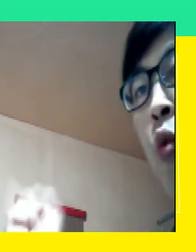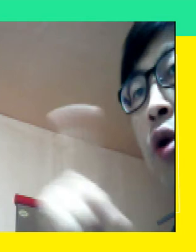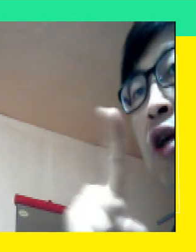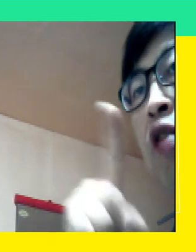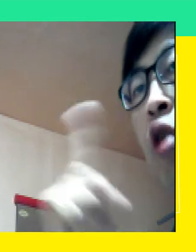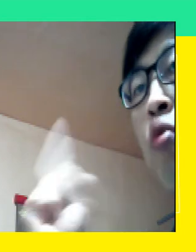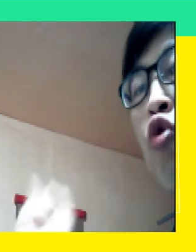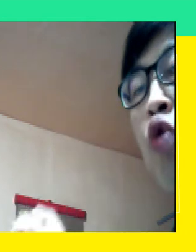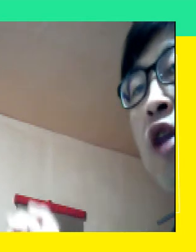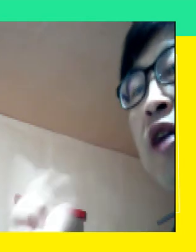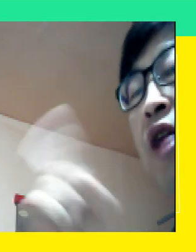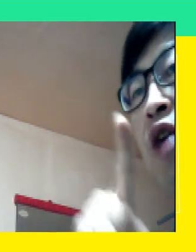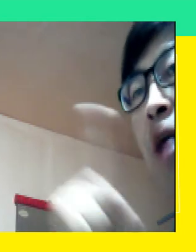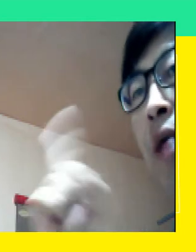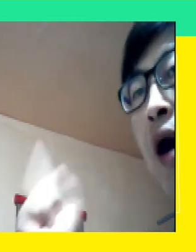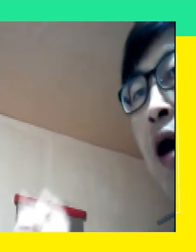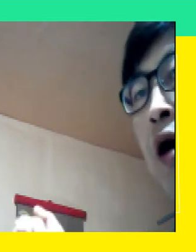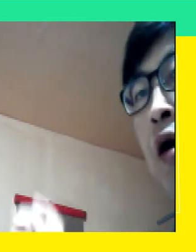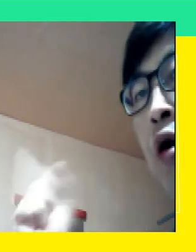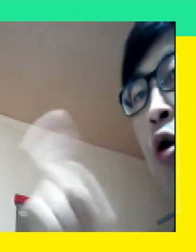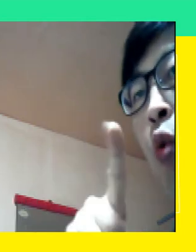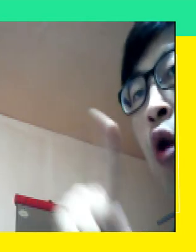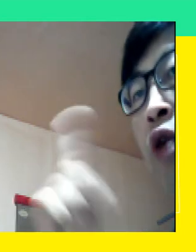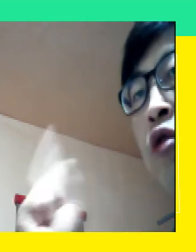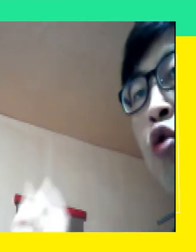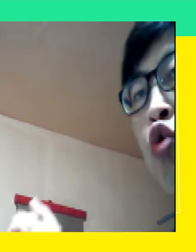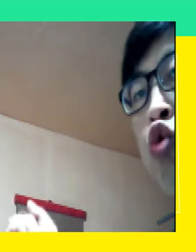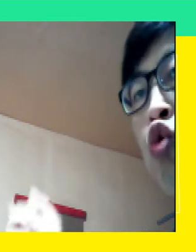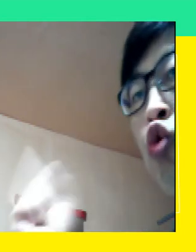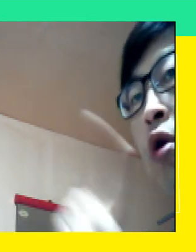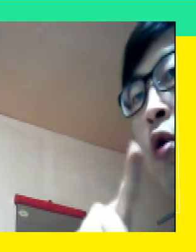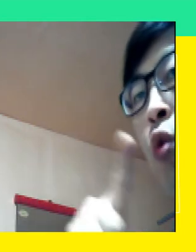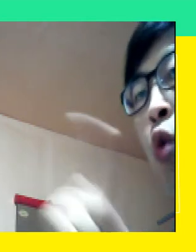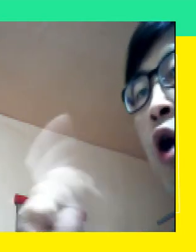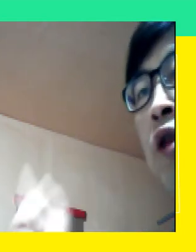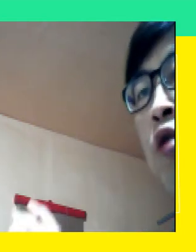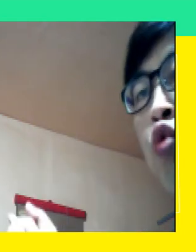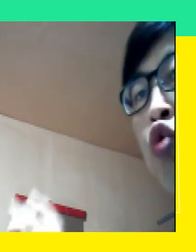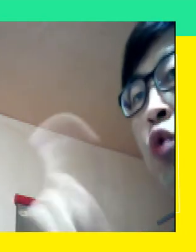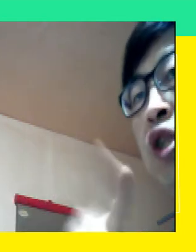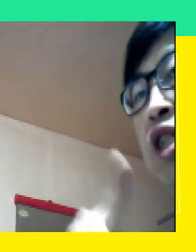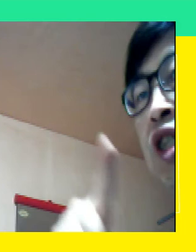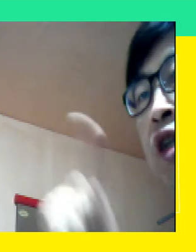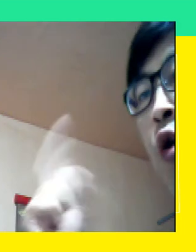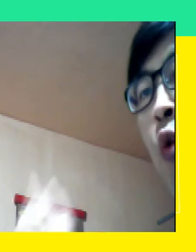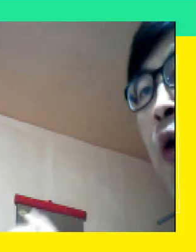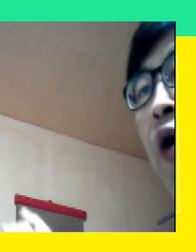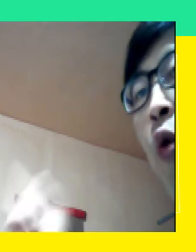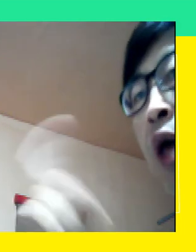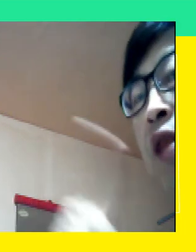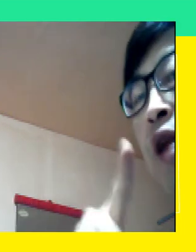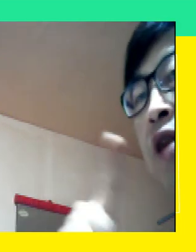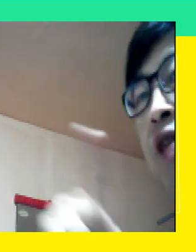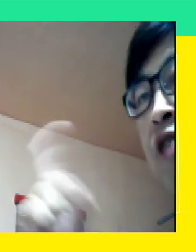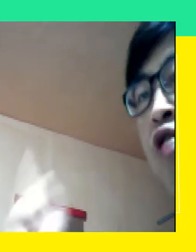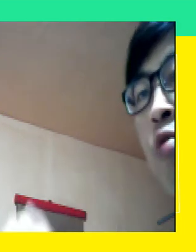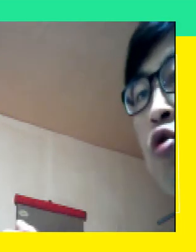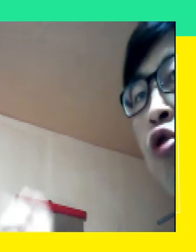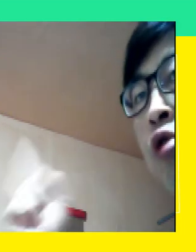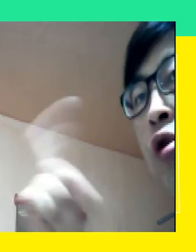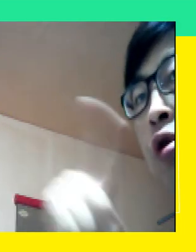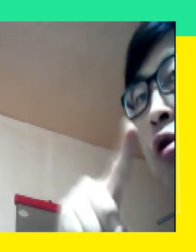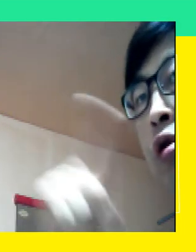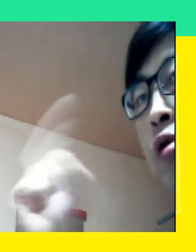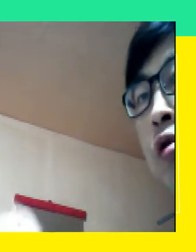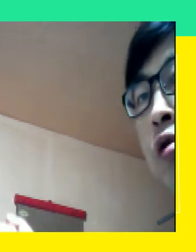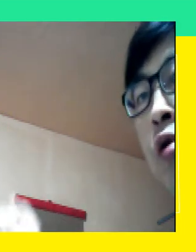이 w에 해상될 거예요 아마 what who what who which where when 할 때 w